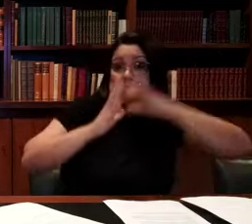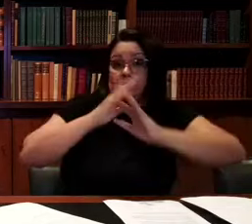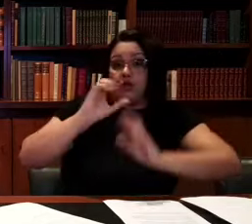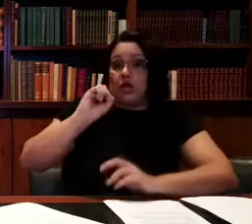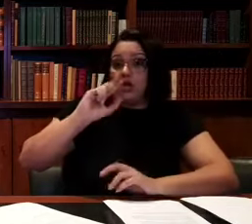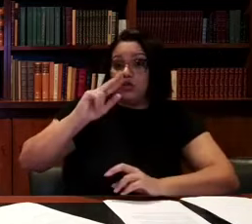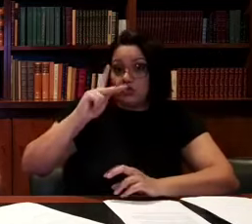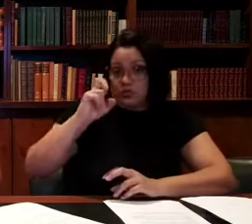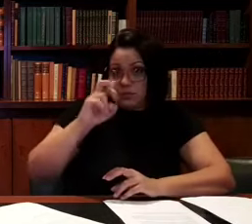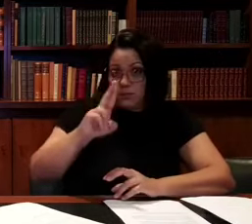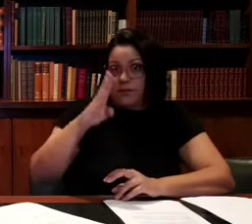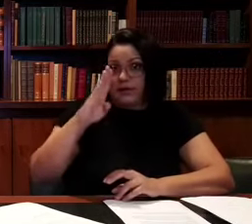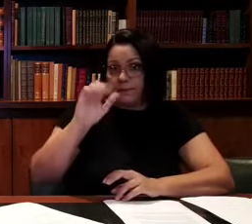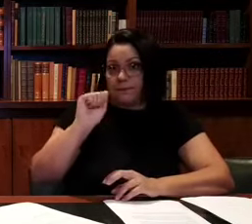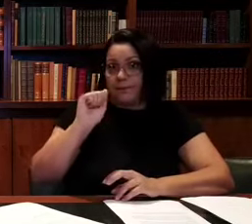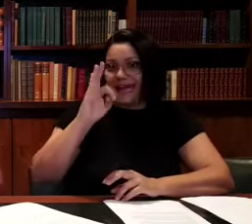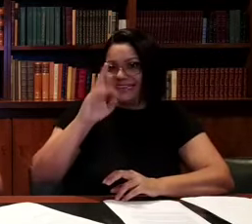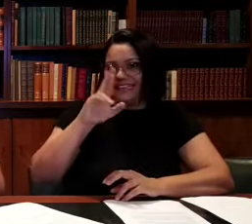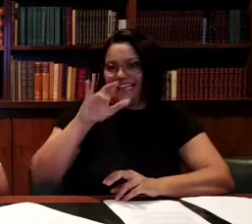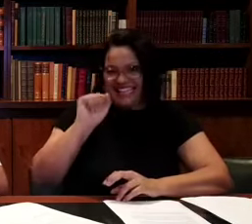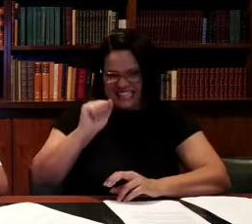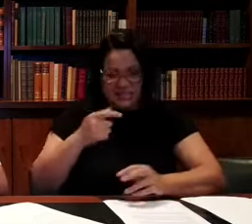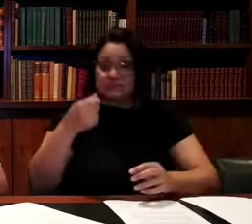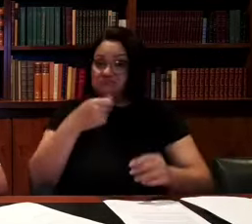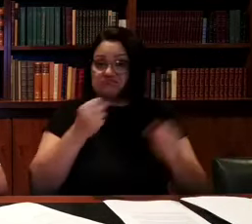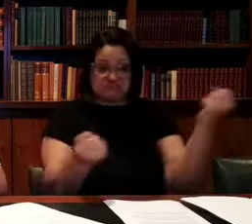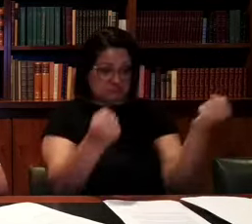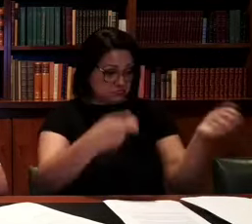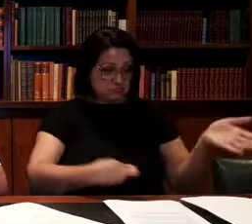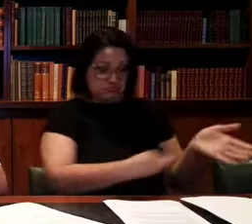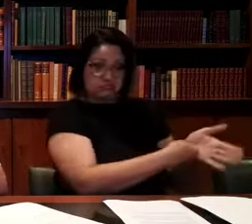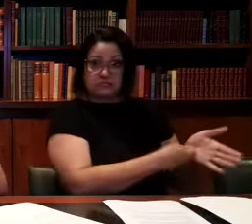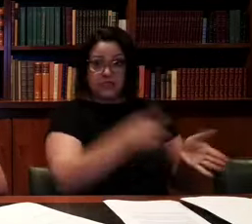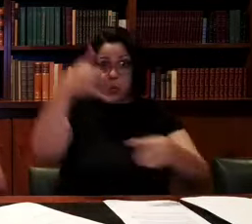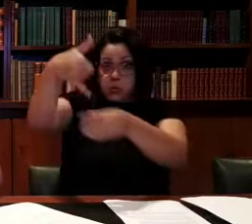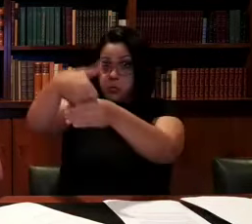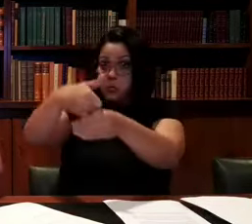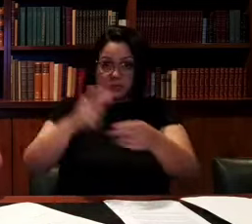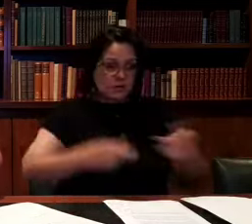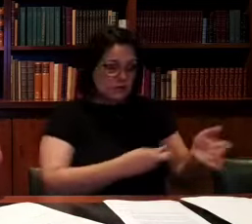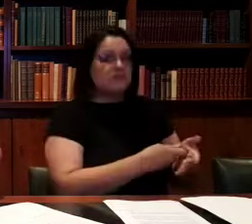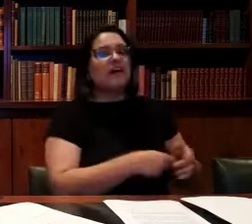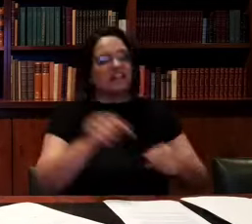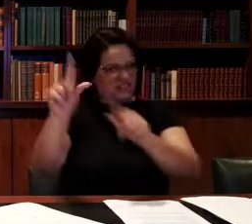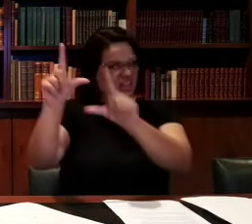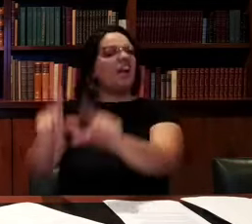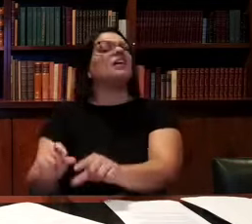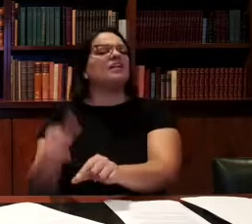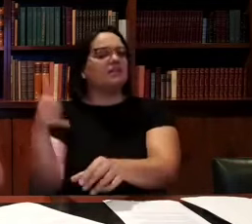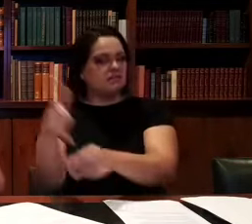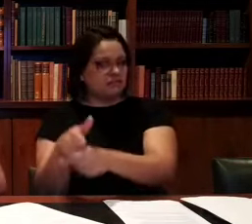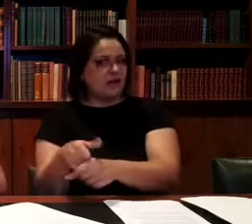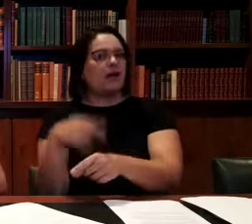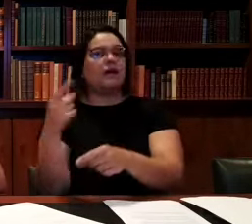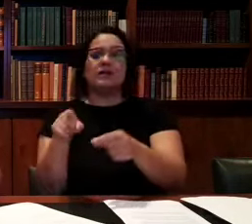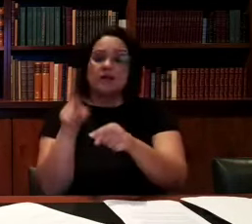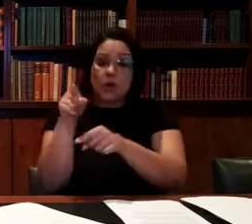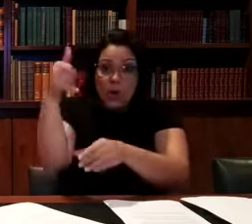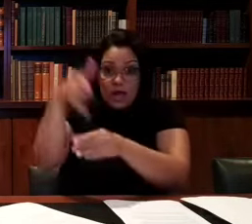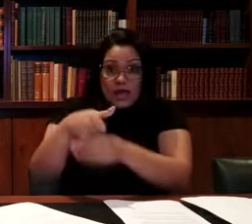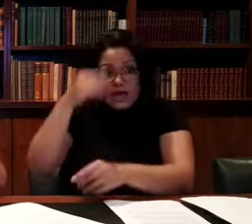aparecendo no mercado o preço vai cair assustadora nesse até porque isso ajuda a conter emissão de CO2